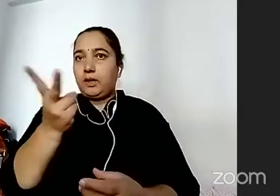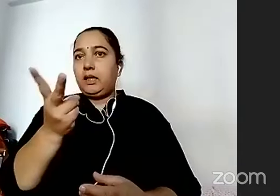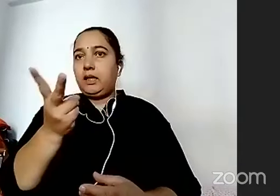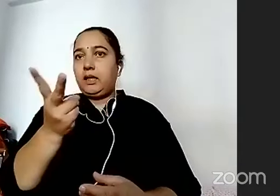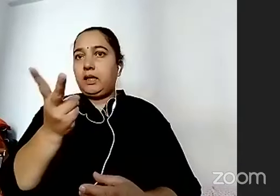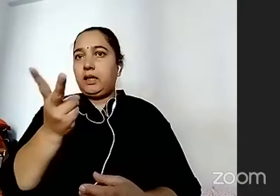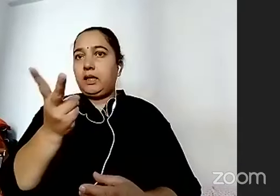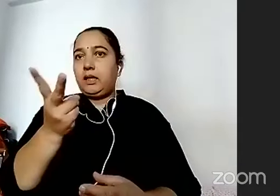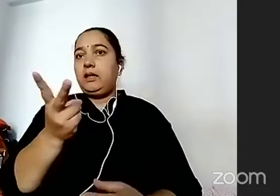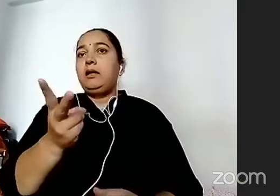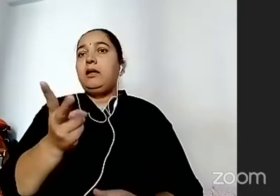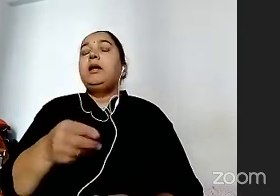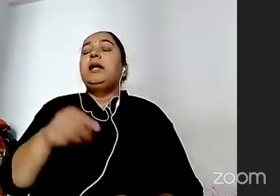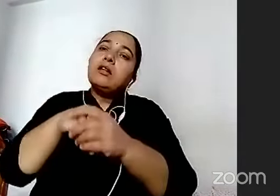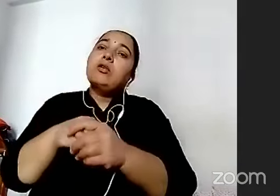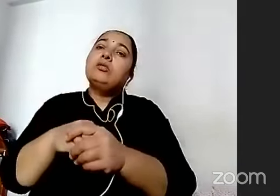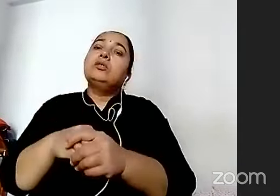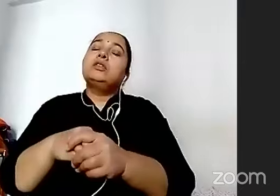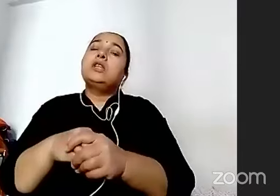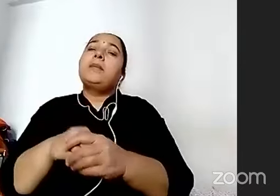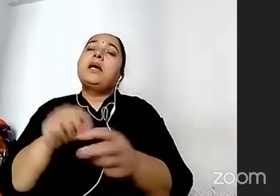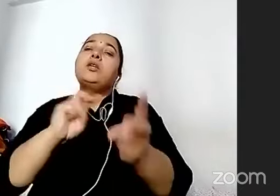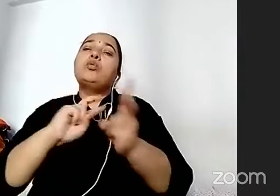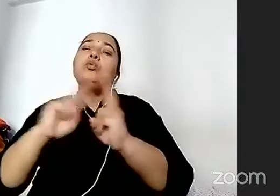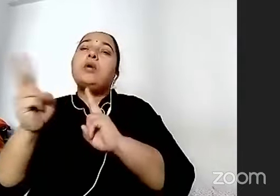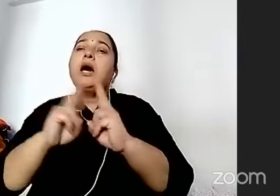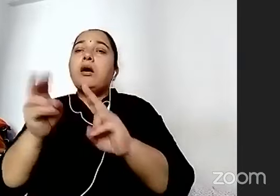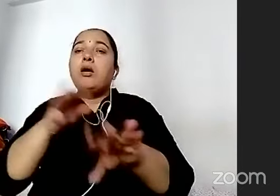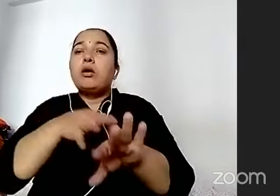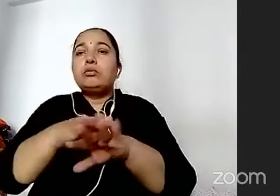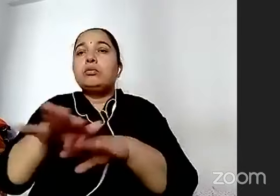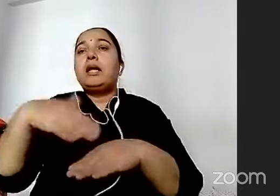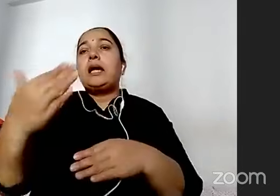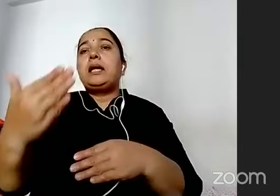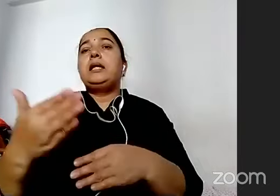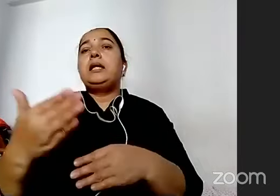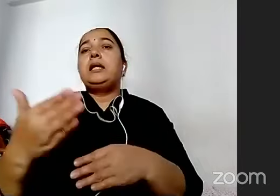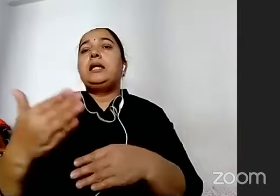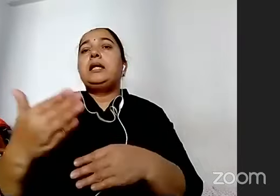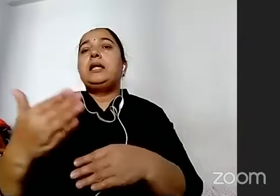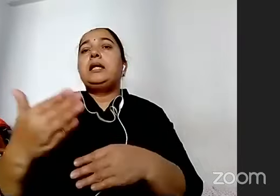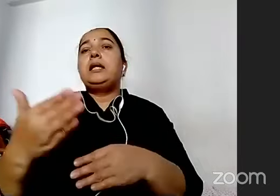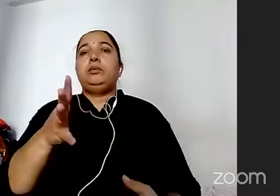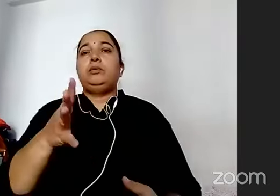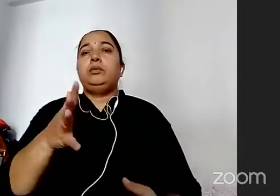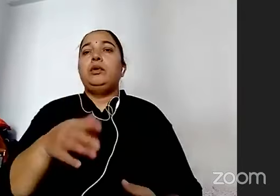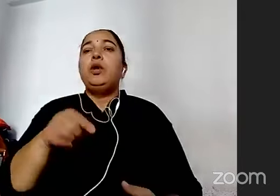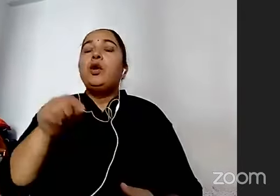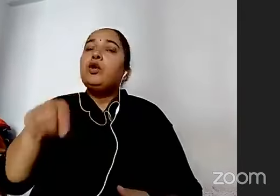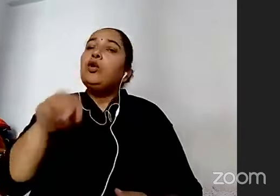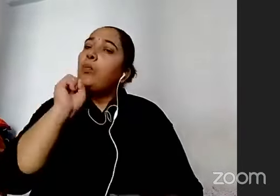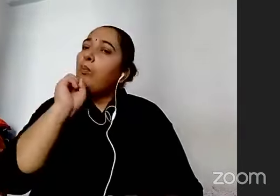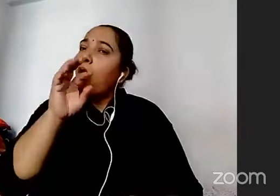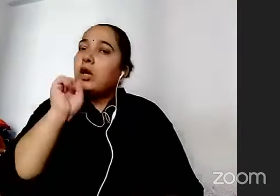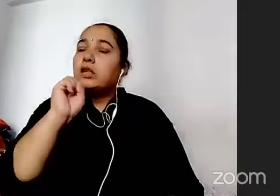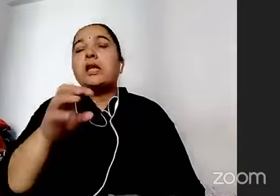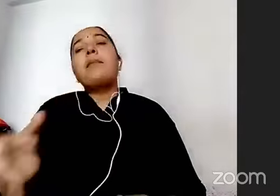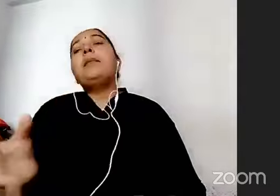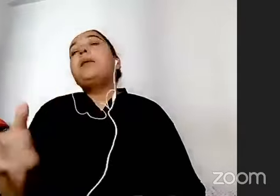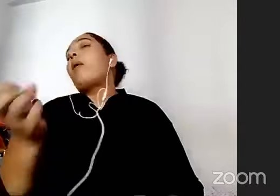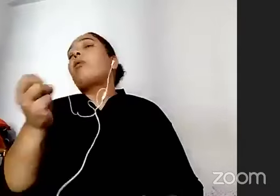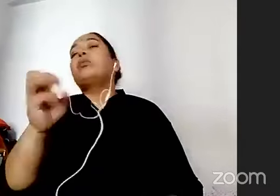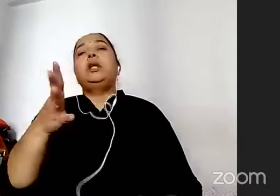कुराहरूलाई चाहिँ हामीले चाहिँ भेट्न गाह्रो छ यो डिस्कोर्स यो बहस चाहिँ हामीले पाउँदैनौँ किन भनेर भन्दाखेरि यो बहसले